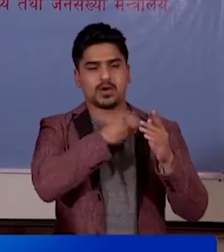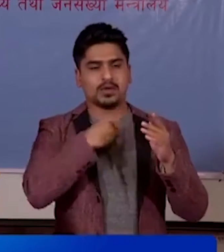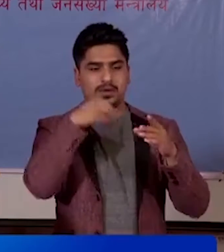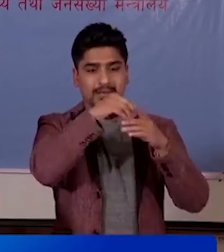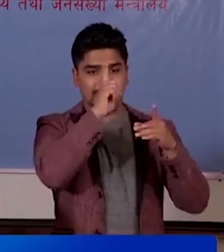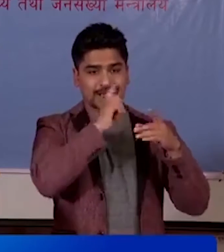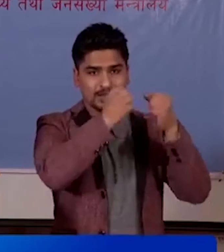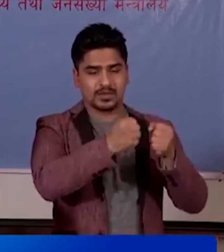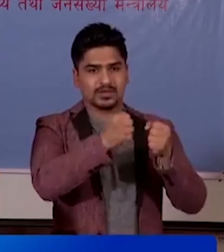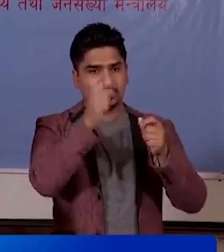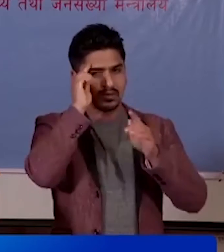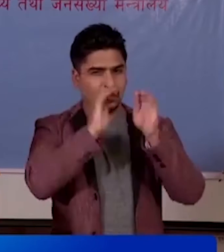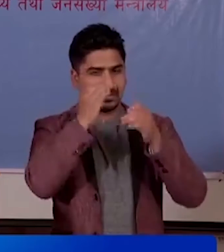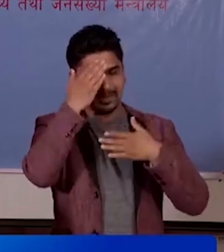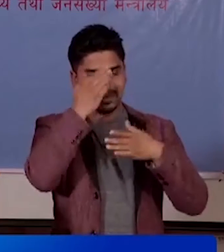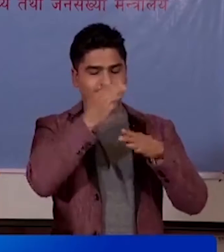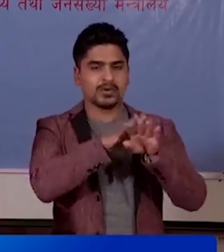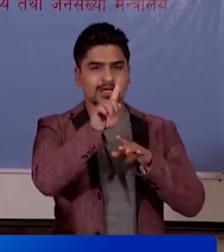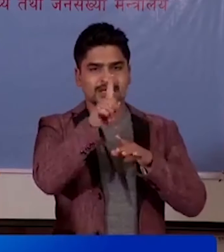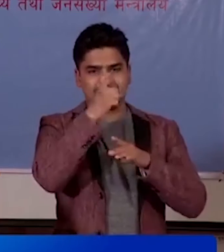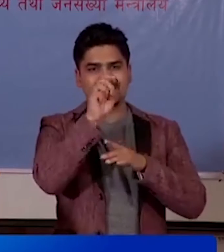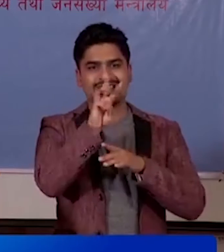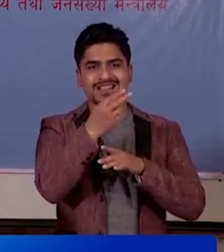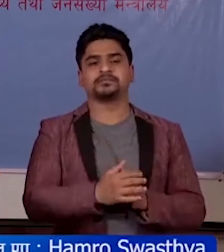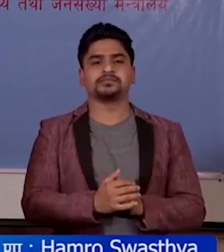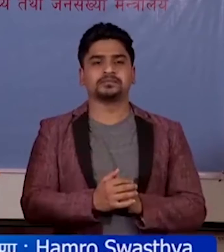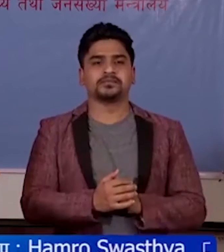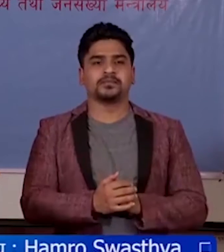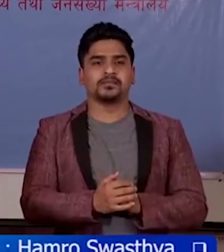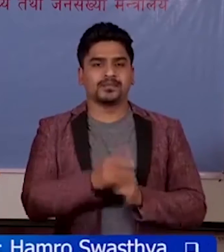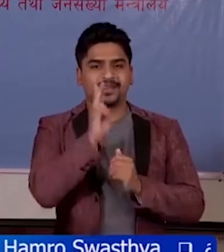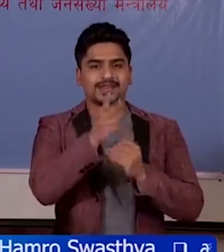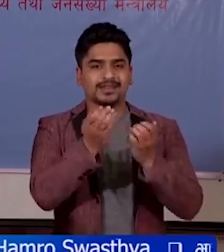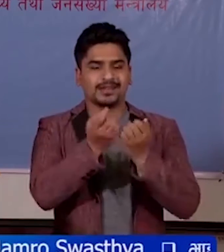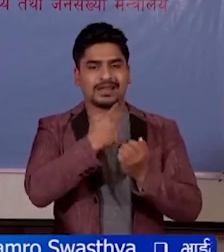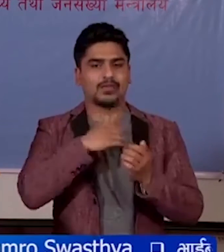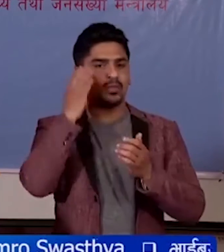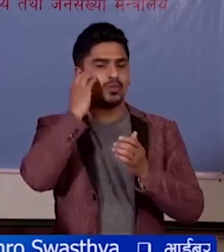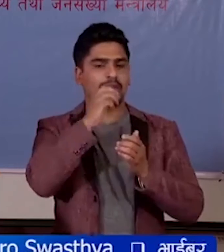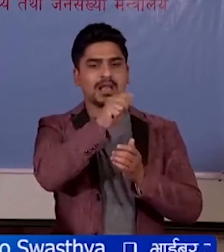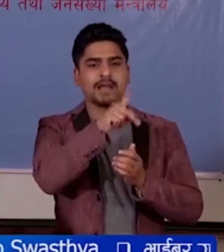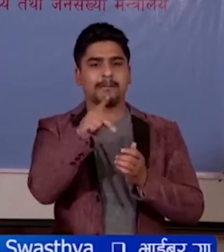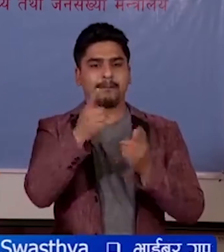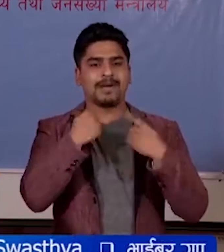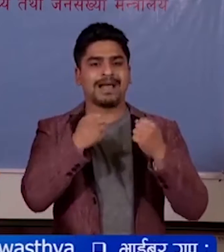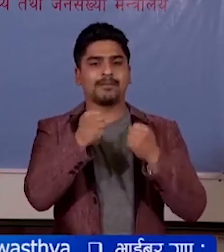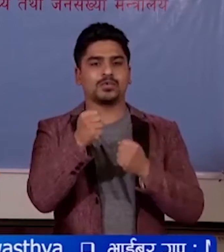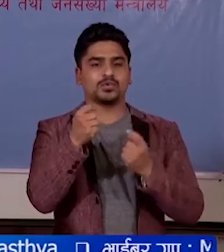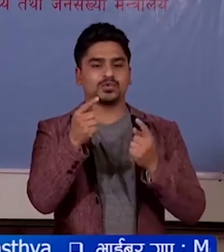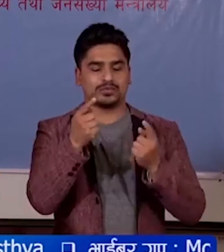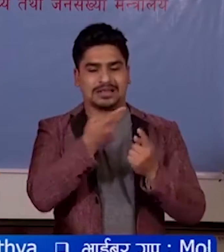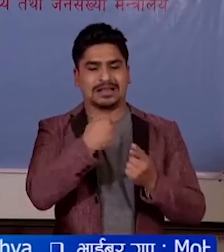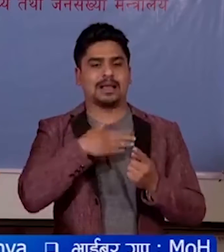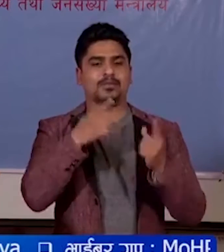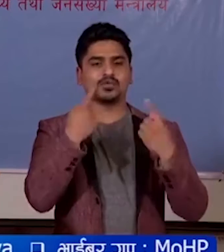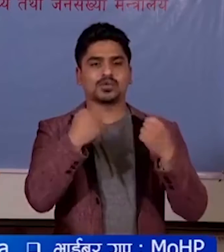कुल रेड जोनमा 247 जना रहेको पनि उहाँले बताउनुभयो। त्यसै गरी हाम्रो मोबाइल एप, हाम्रो स्वास्थ्य नामको